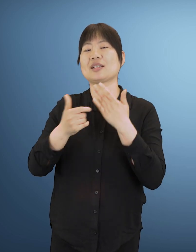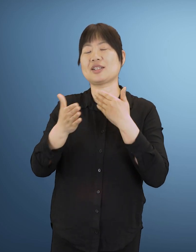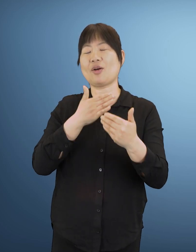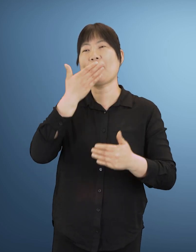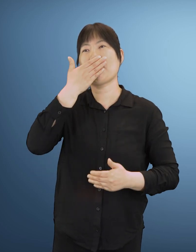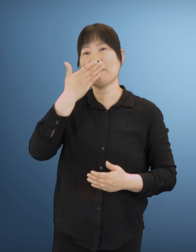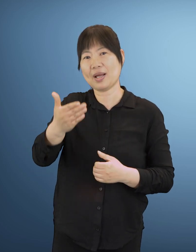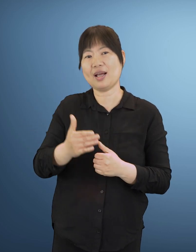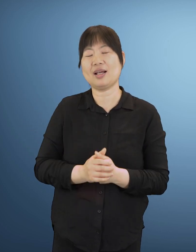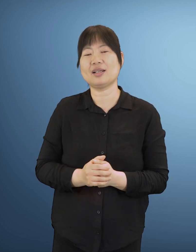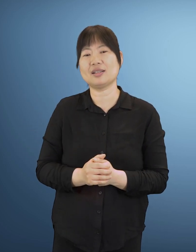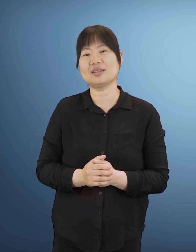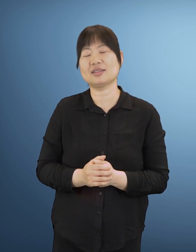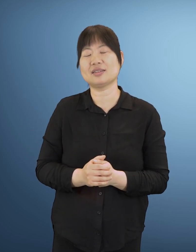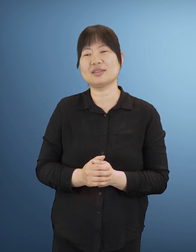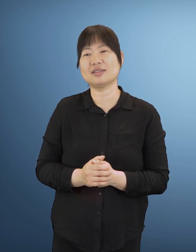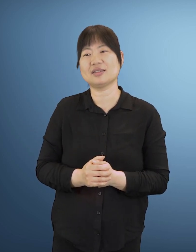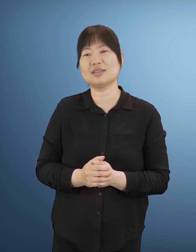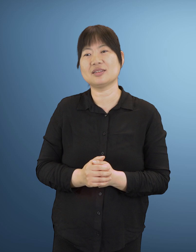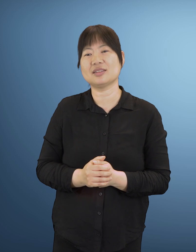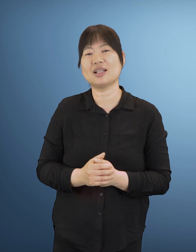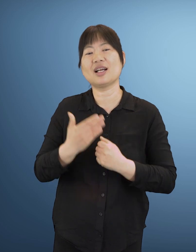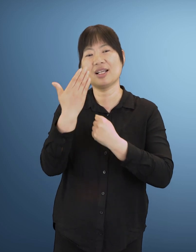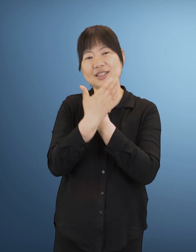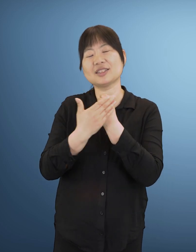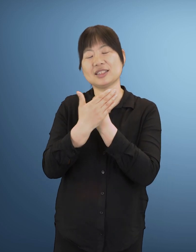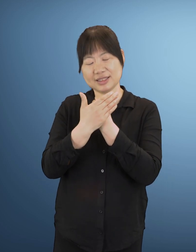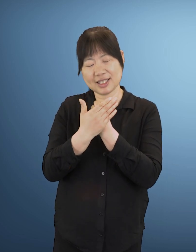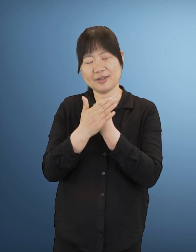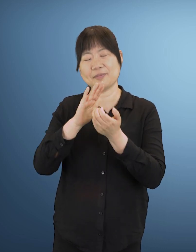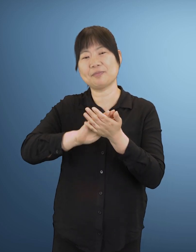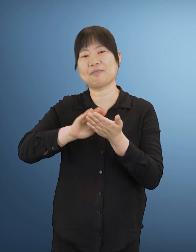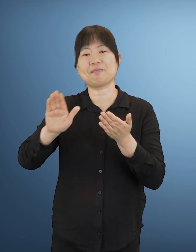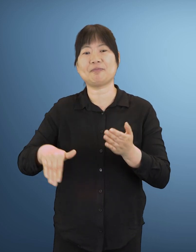수 있고 임할 수 있는 은혜일 수밖에 없어요.